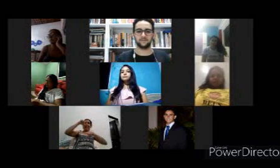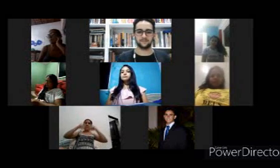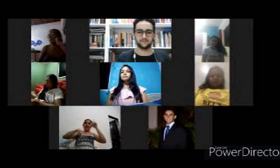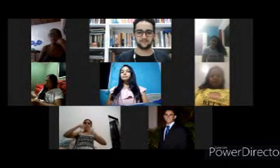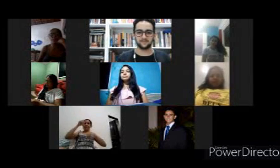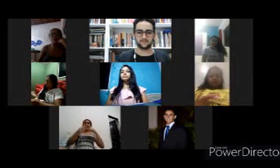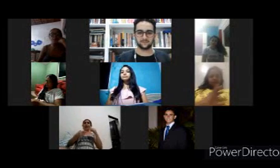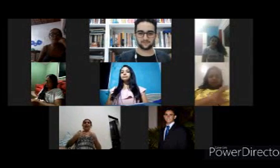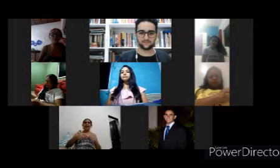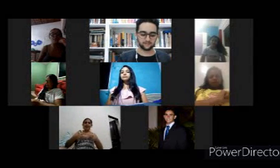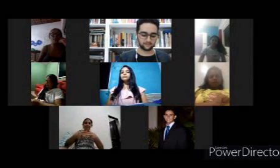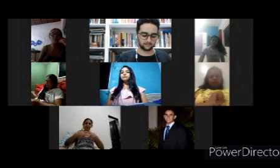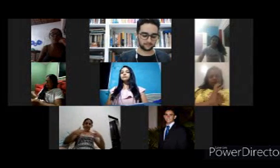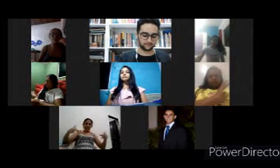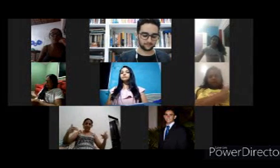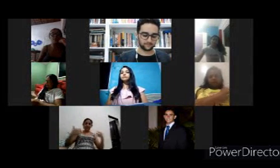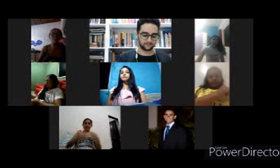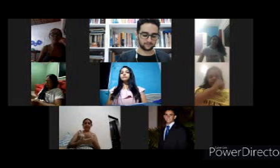Material escolar,